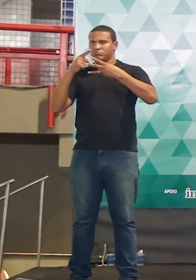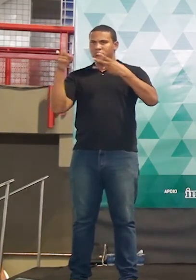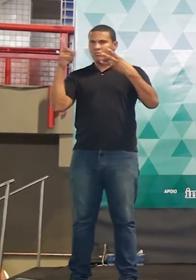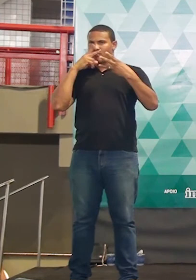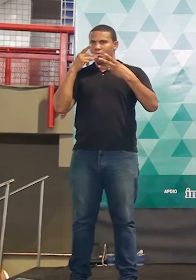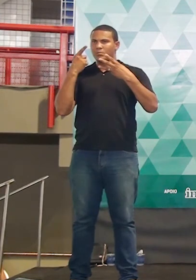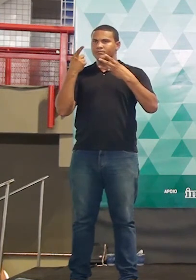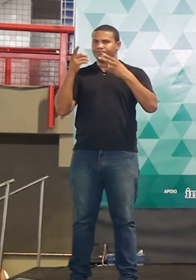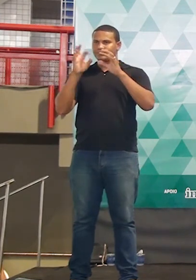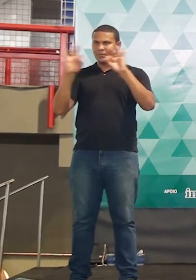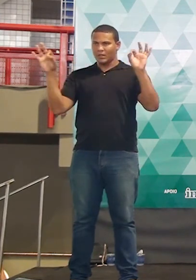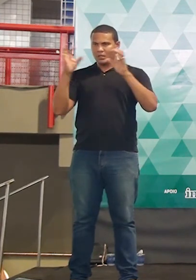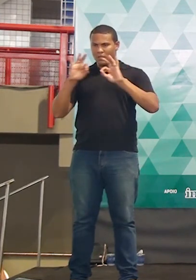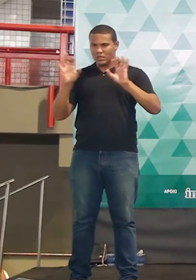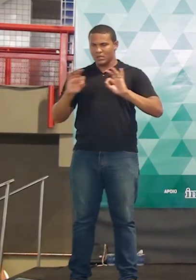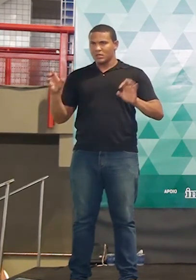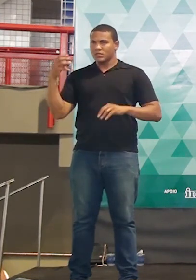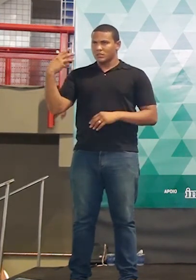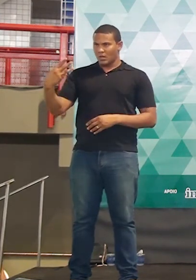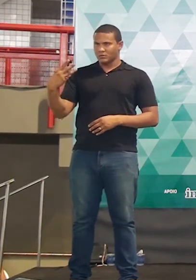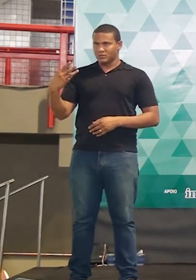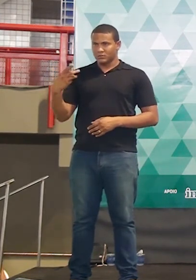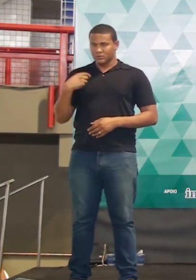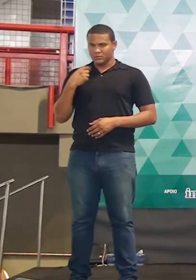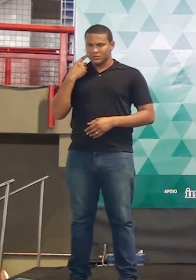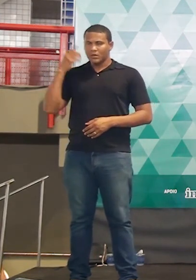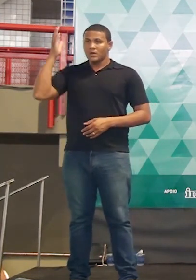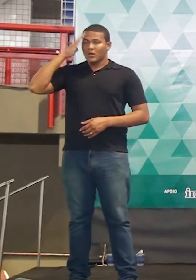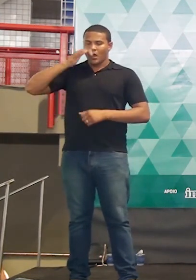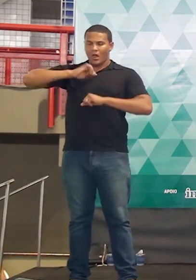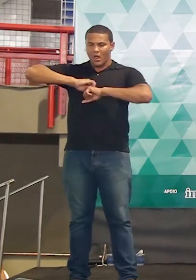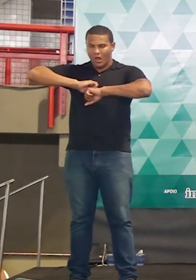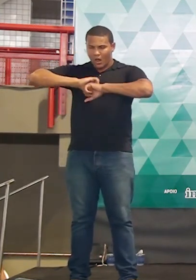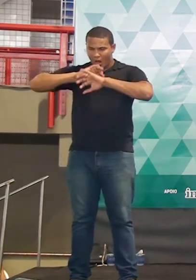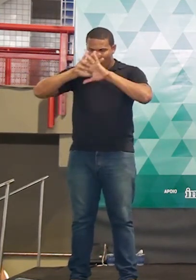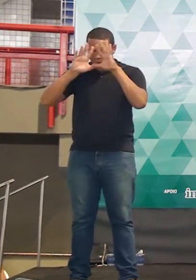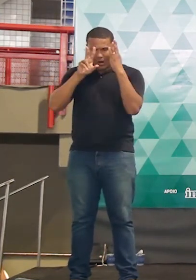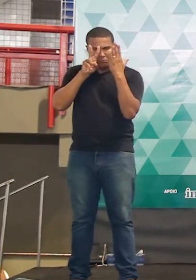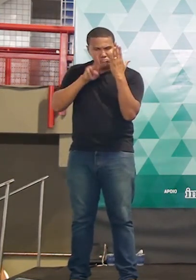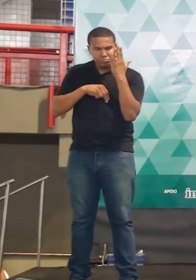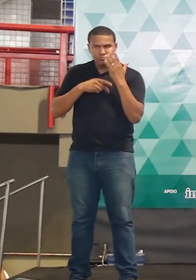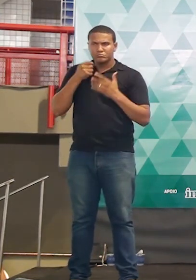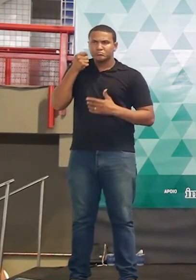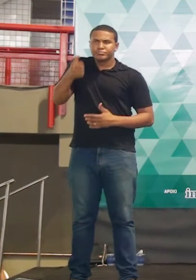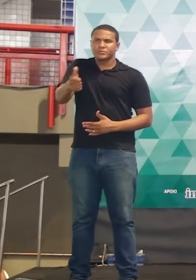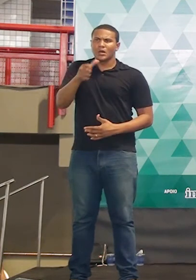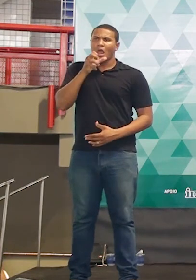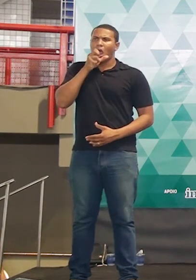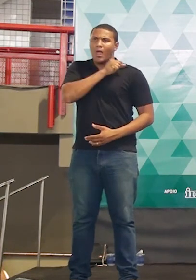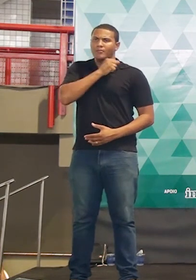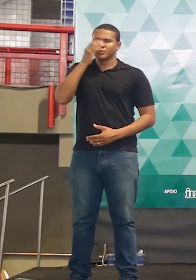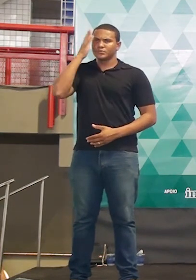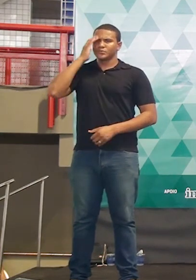linha 3. Todo leitor precisa compreender qual é o assunto que aquele texto